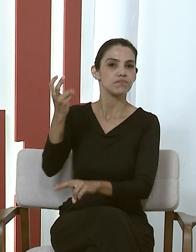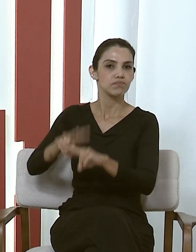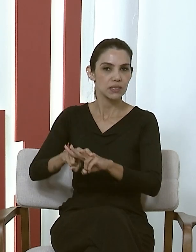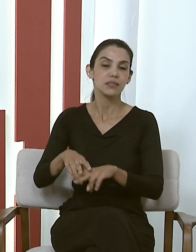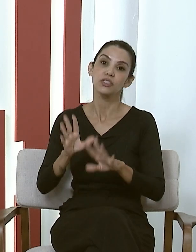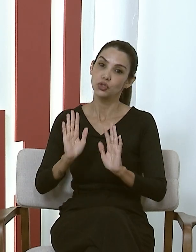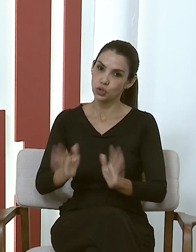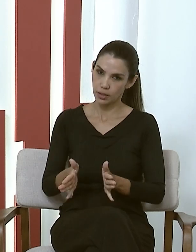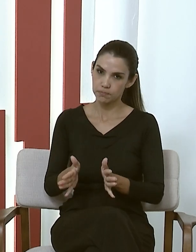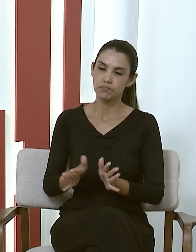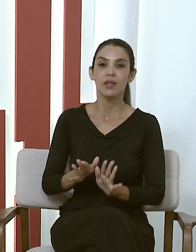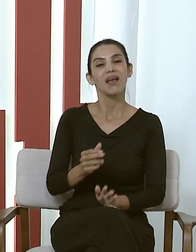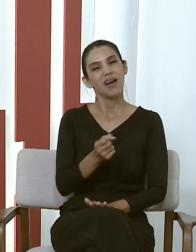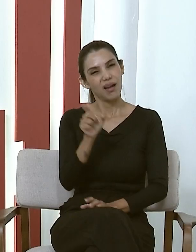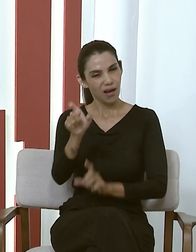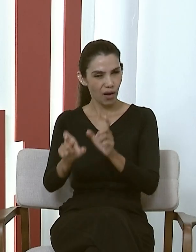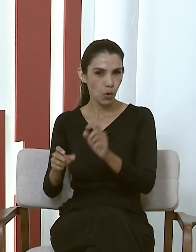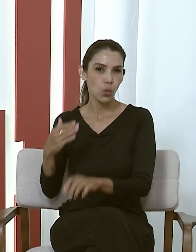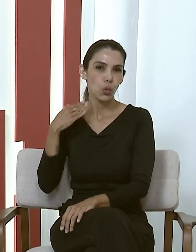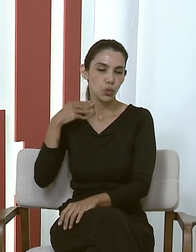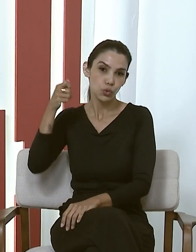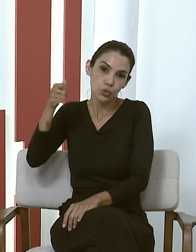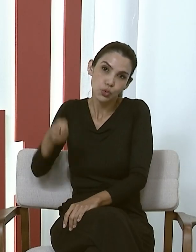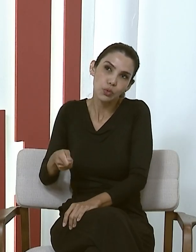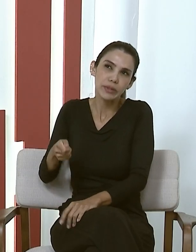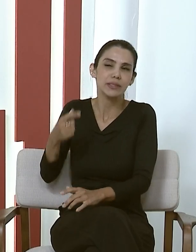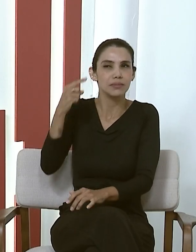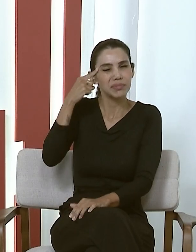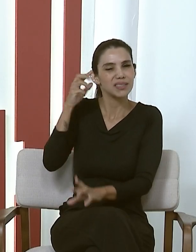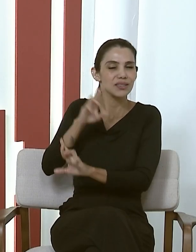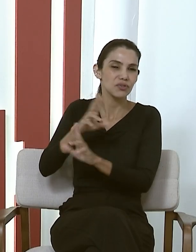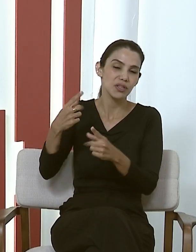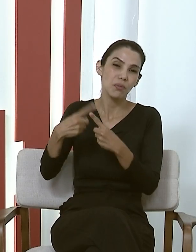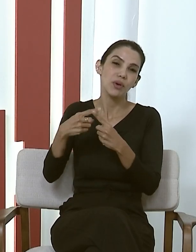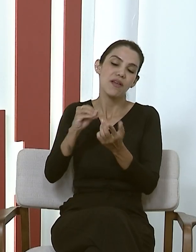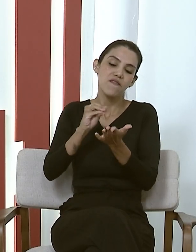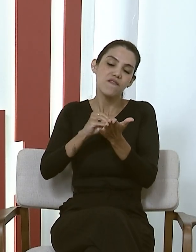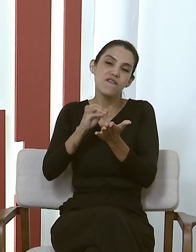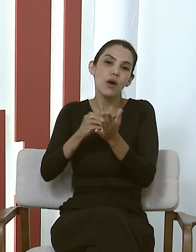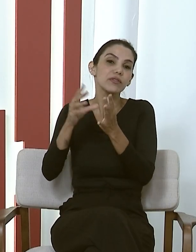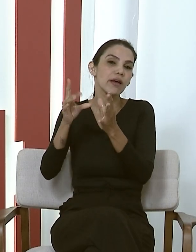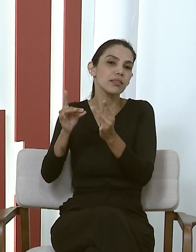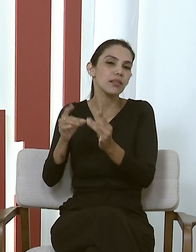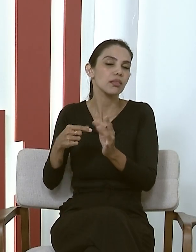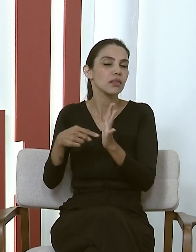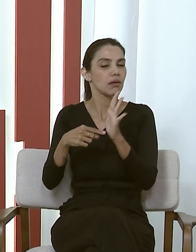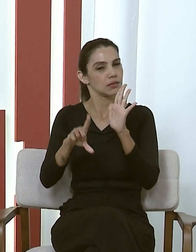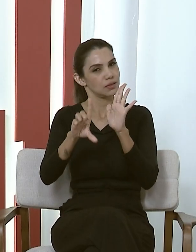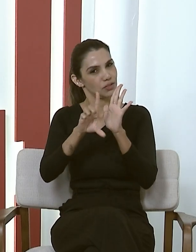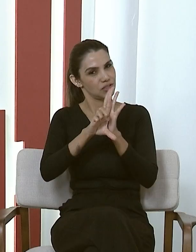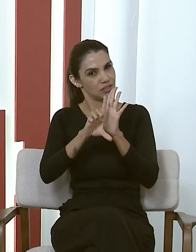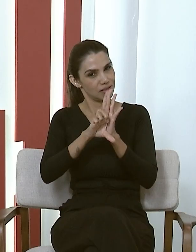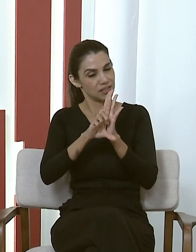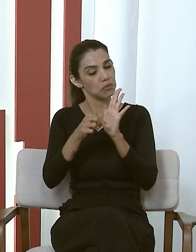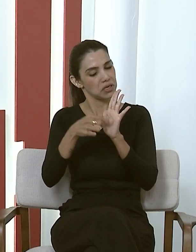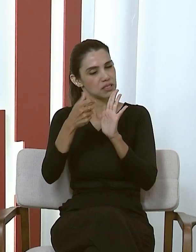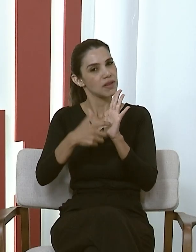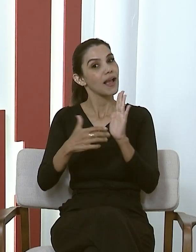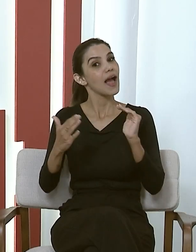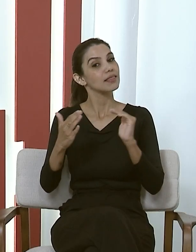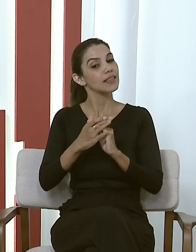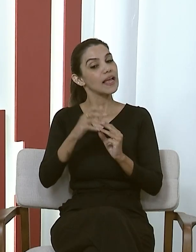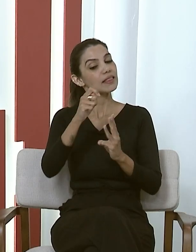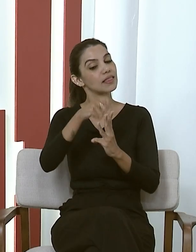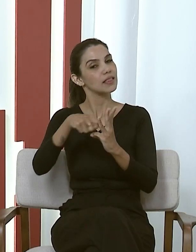um pouco disso, porque a legislação ela não é tão esclarecedora. Ela fala até 3 meses. Então